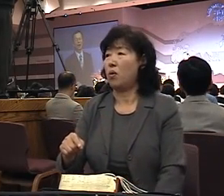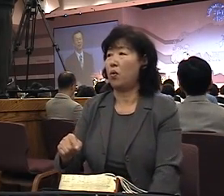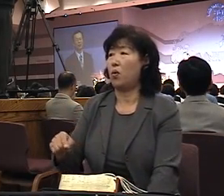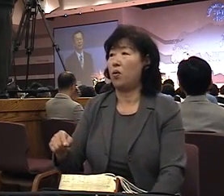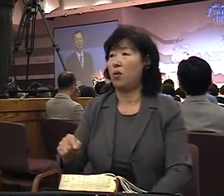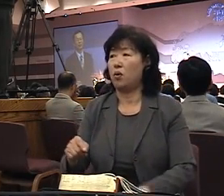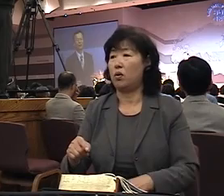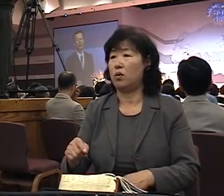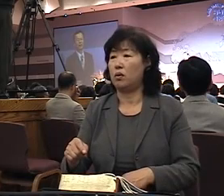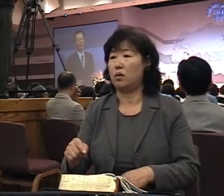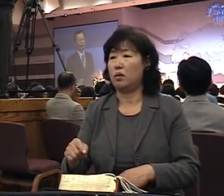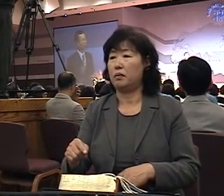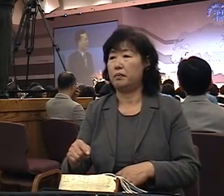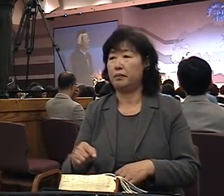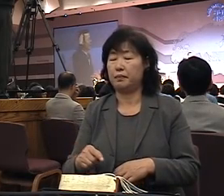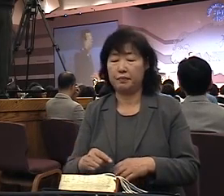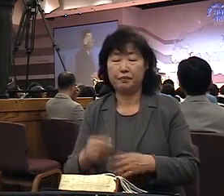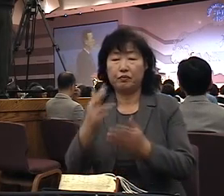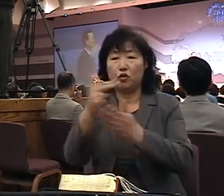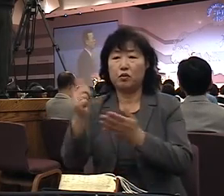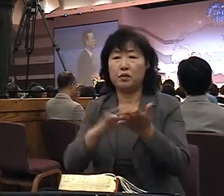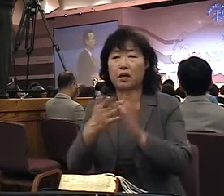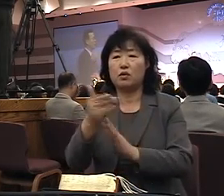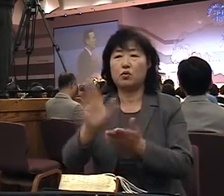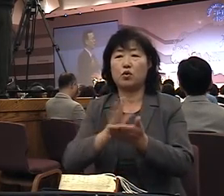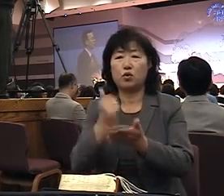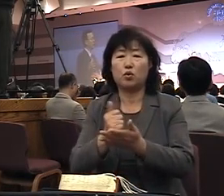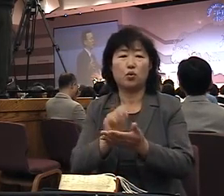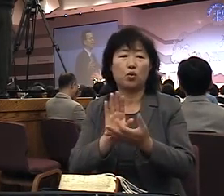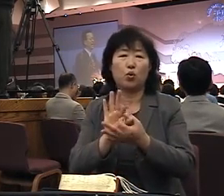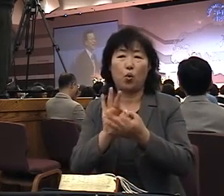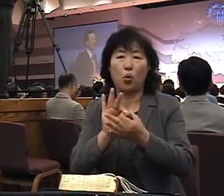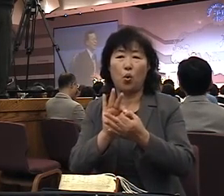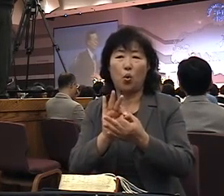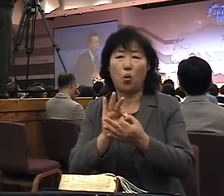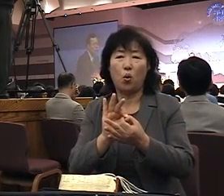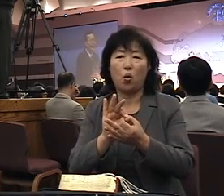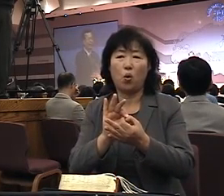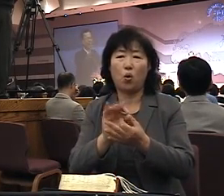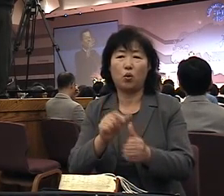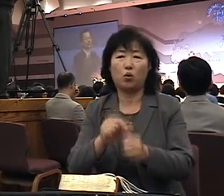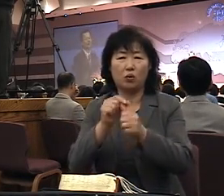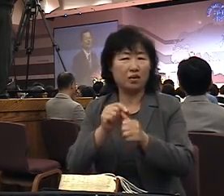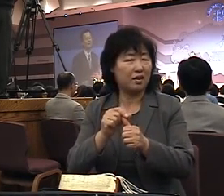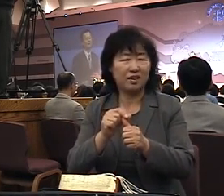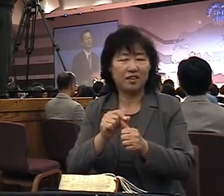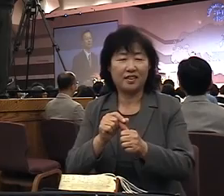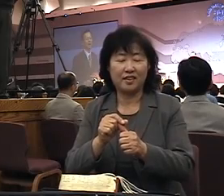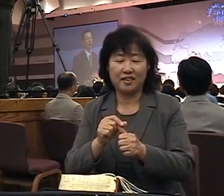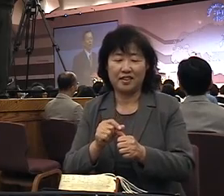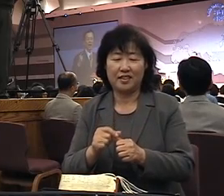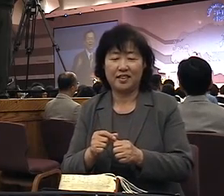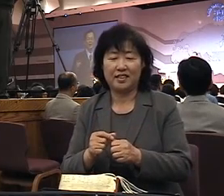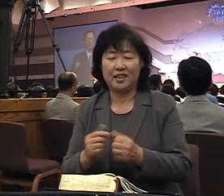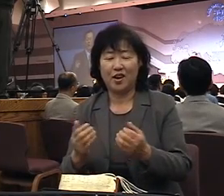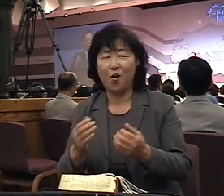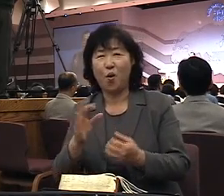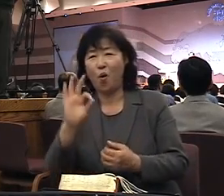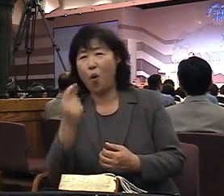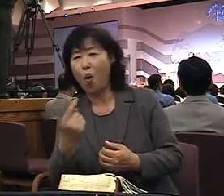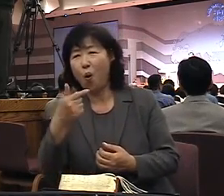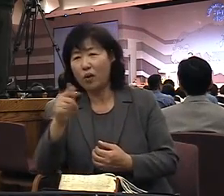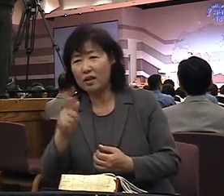살리기 위하여 주님 예수 그리스도를 통해 보여주시고자 하는 하나님의 구속의 사역을 오난이